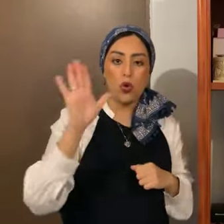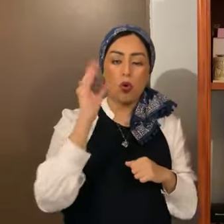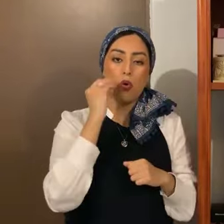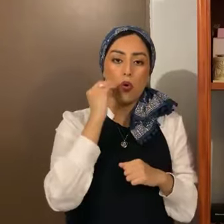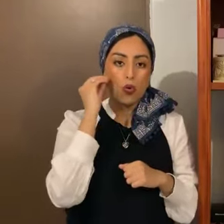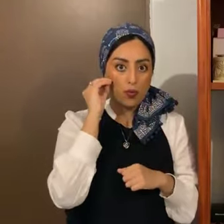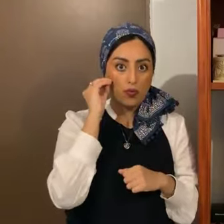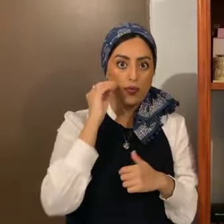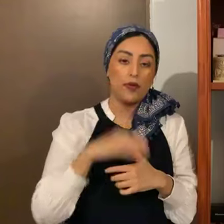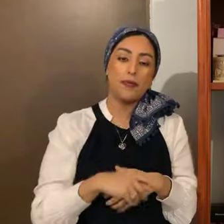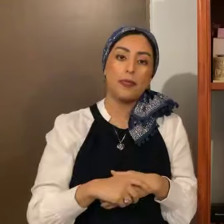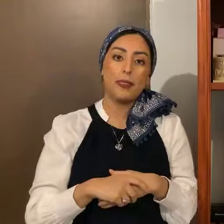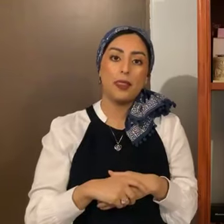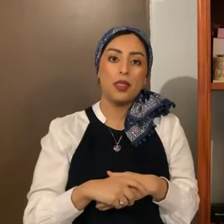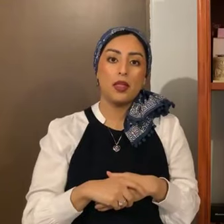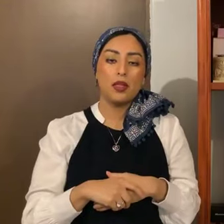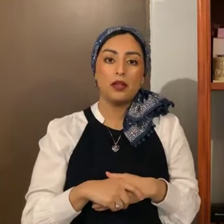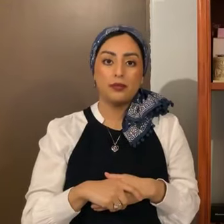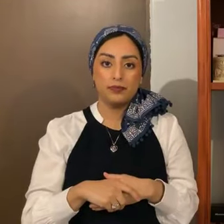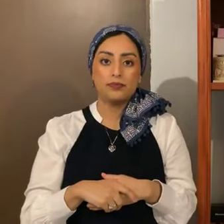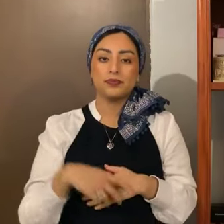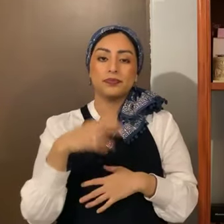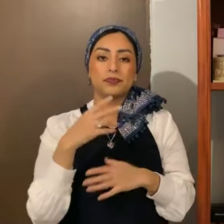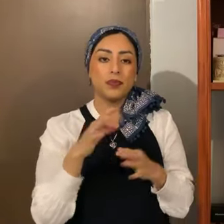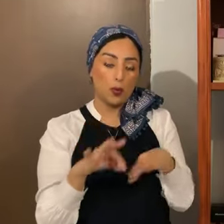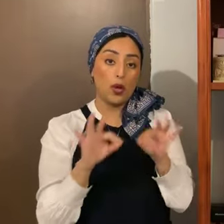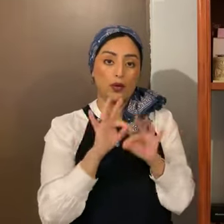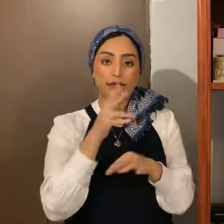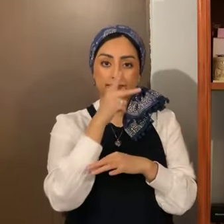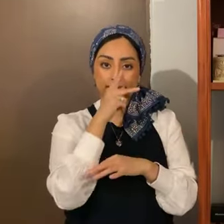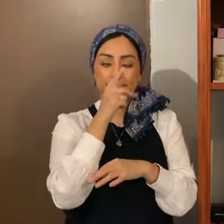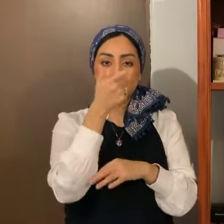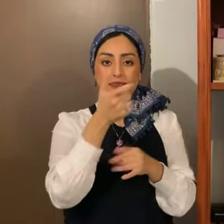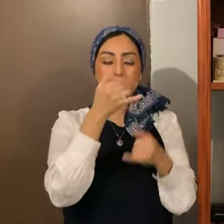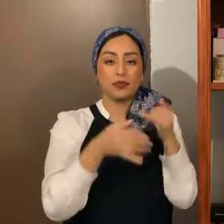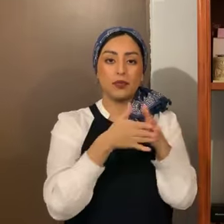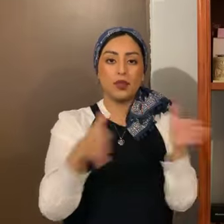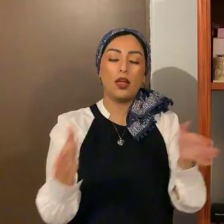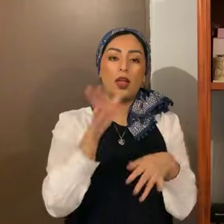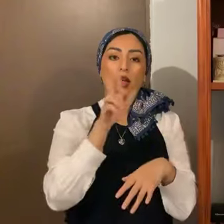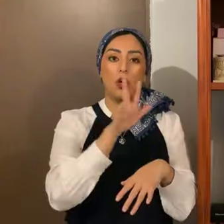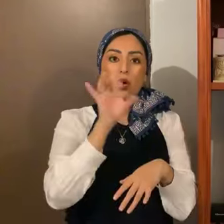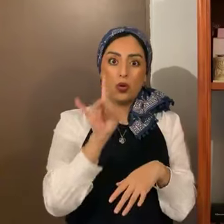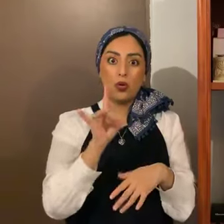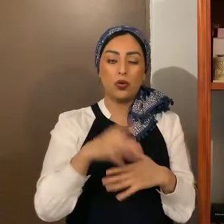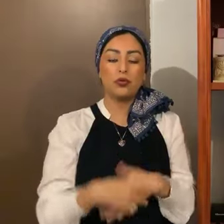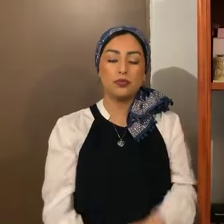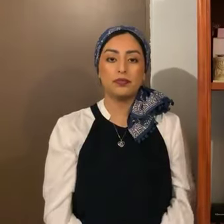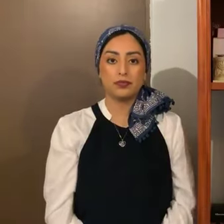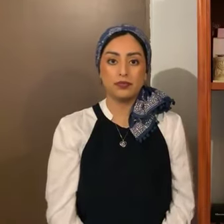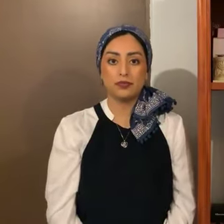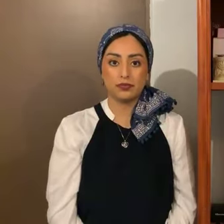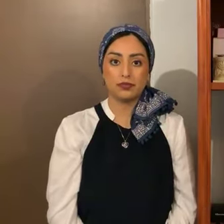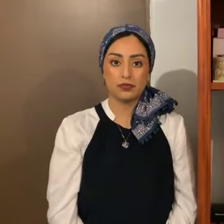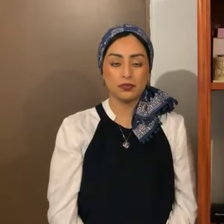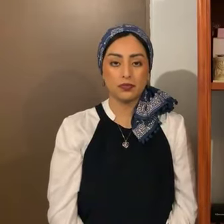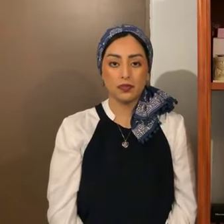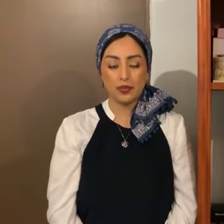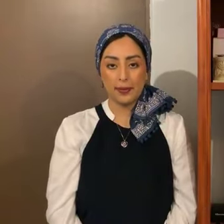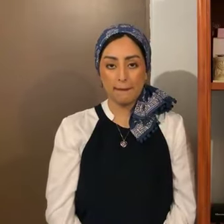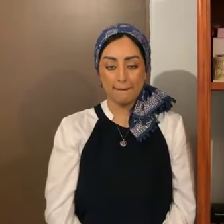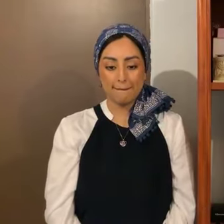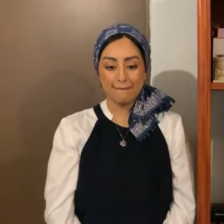alimentos de conservas. Tú puedes buscar que sean kosher, vean recta final 38, ¿sí? Y entonces no por